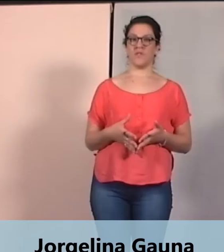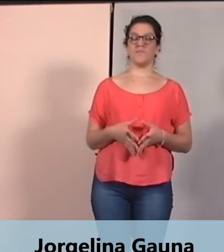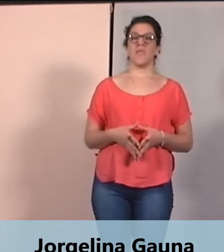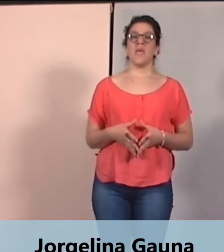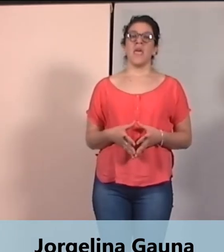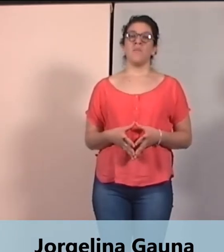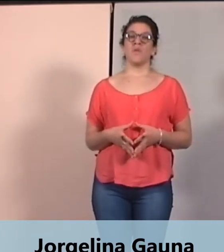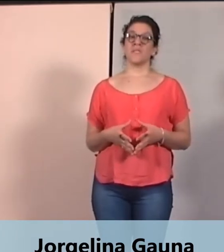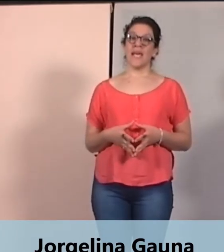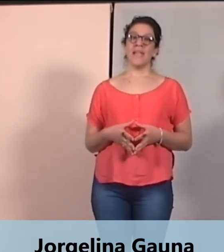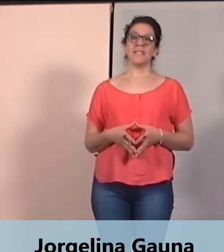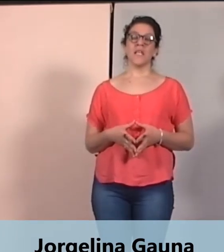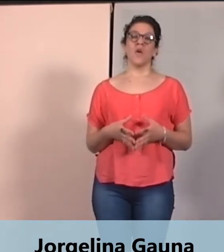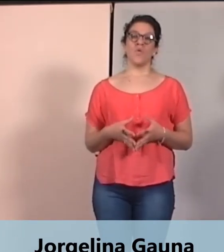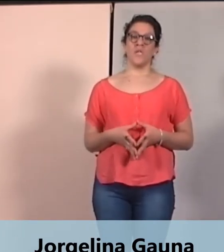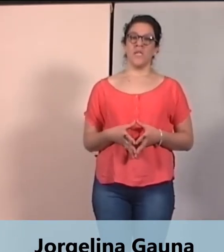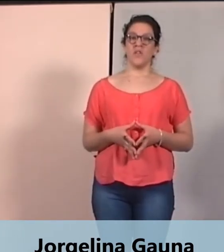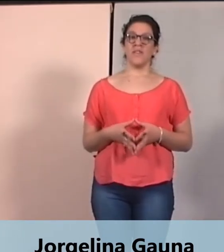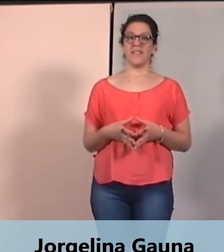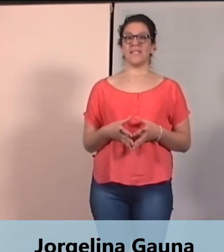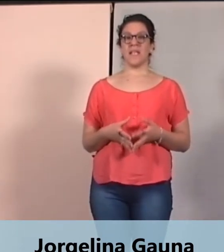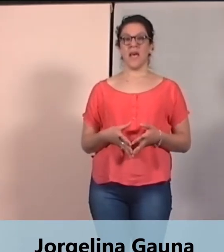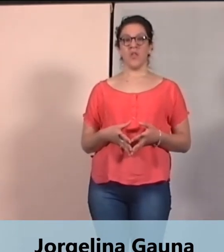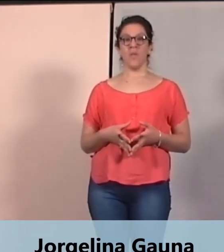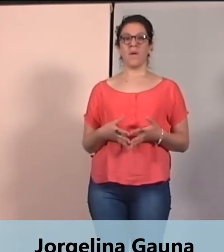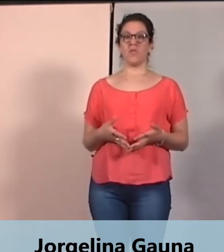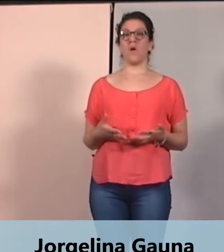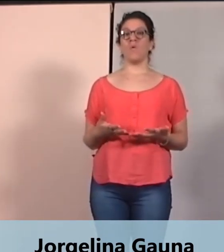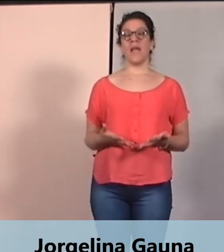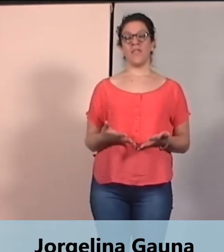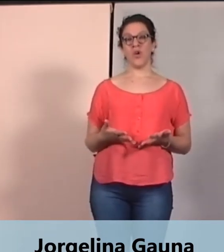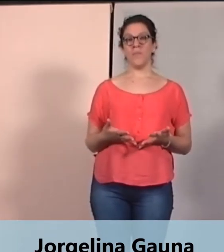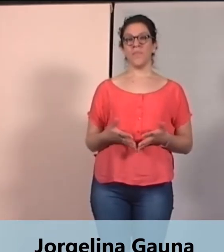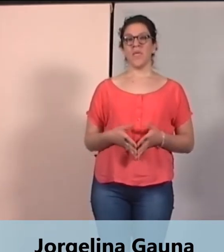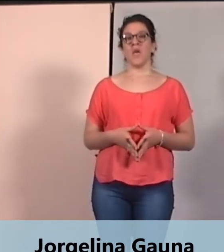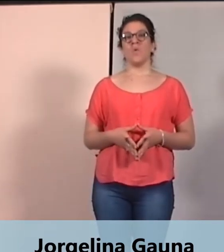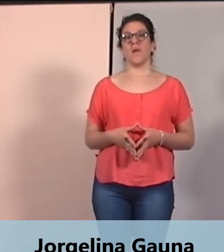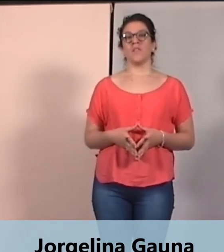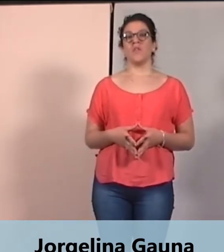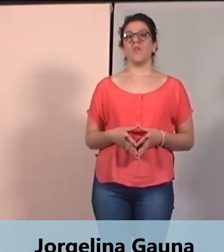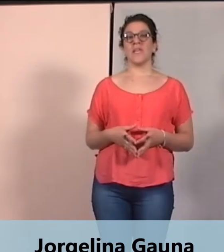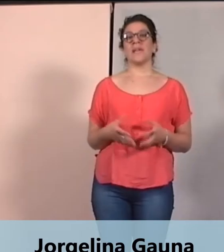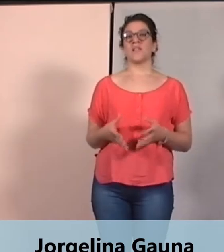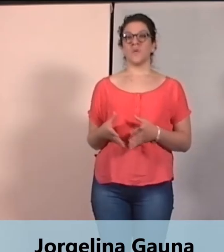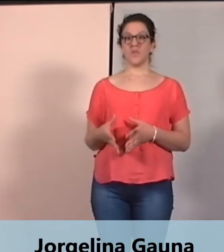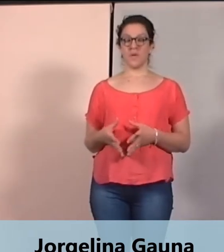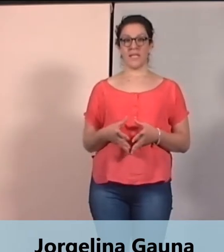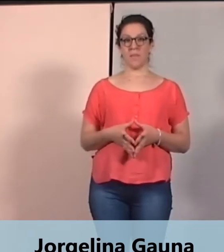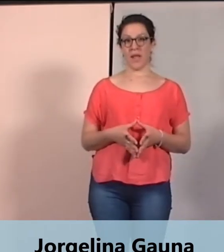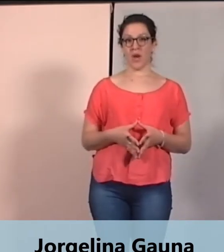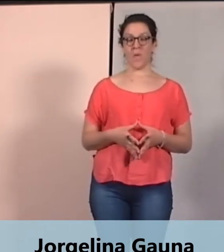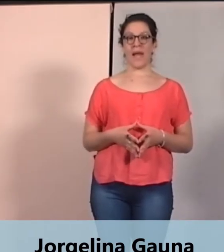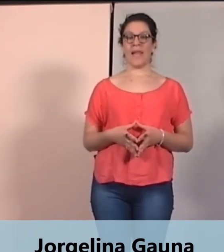En Buenos Aires En niño de 13 años mató a un ladrón Cuando ingresó a su casa para robarle